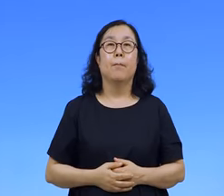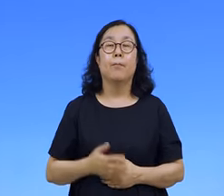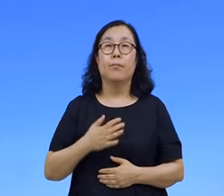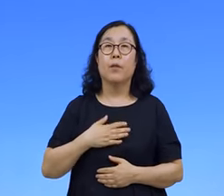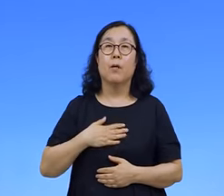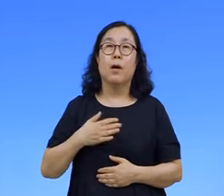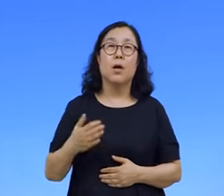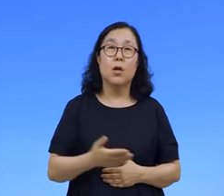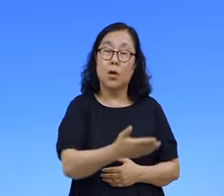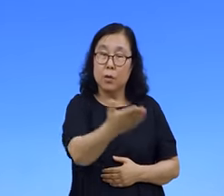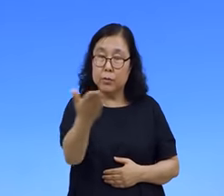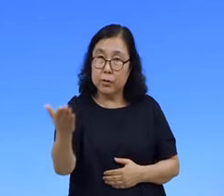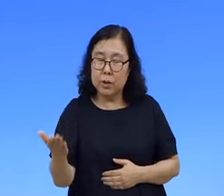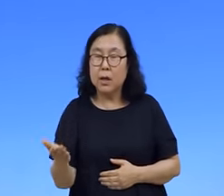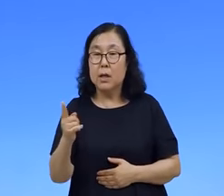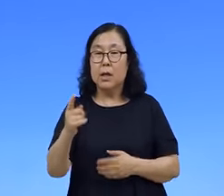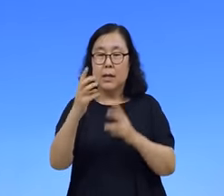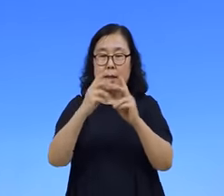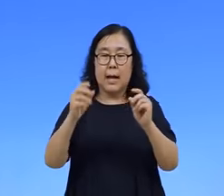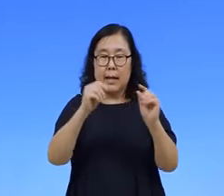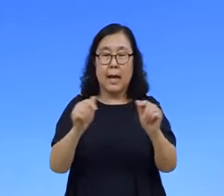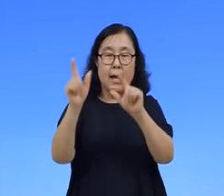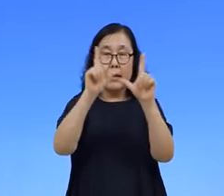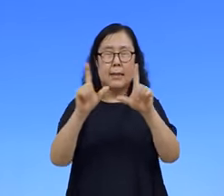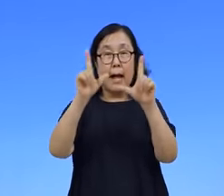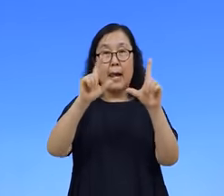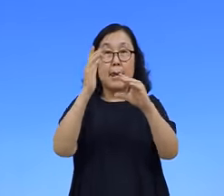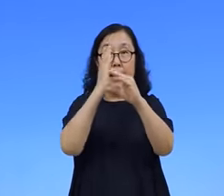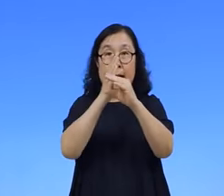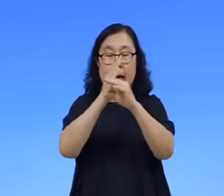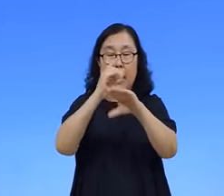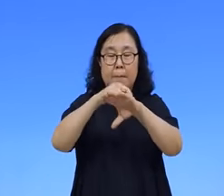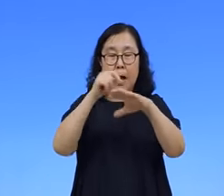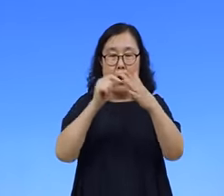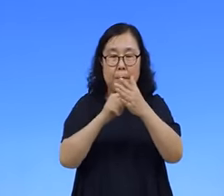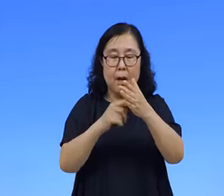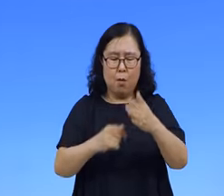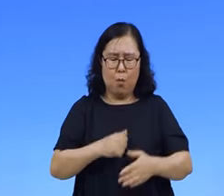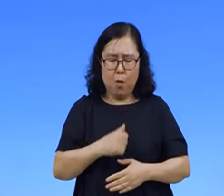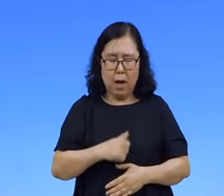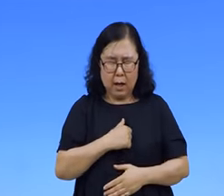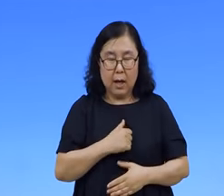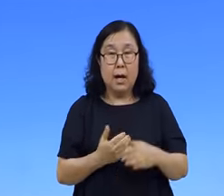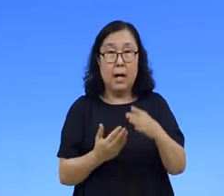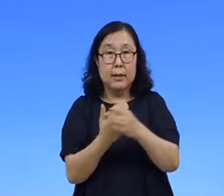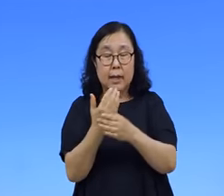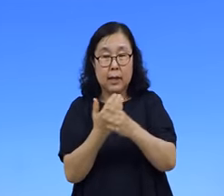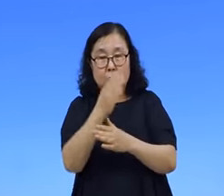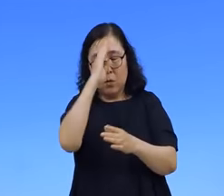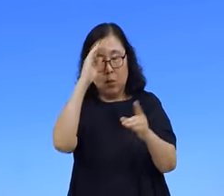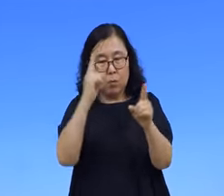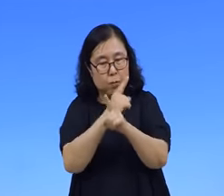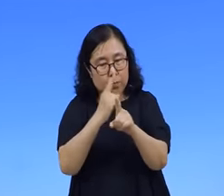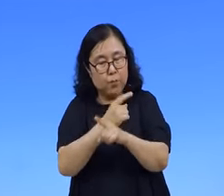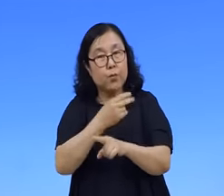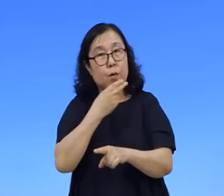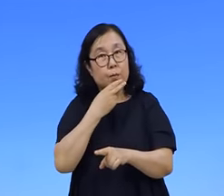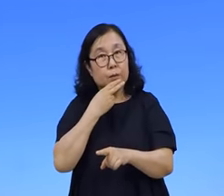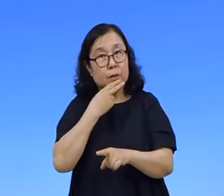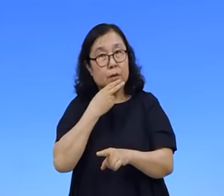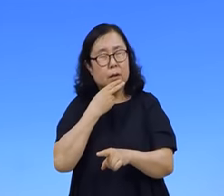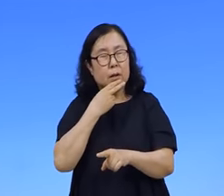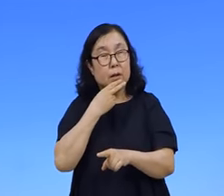저는 저와 여러분들이 이 땅을 살아가다가 마음에 분노가 일어나고 마음에 치유되지 않은 상처가 있을